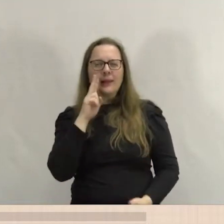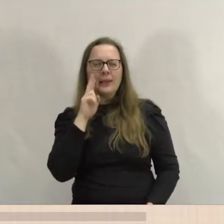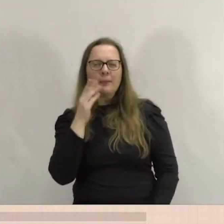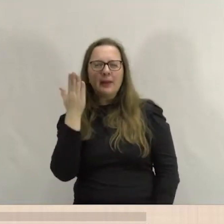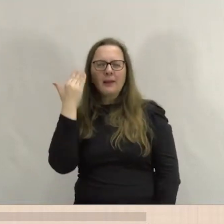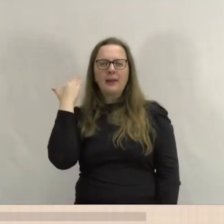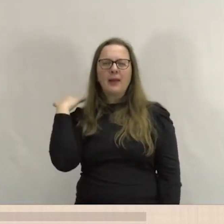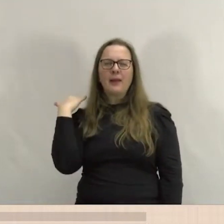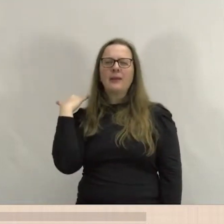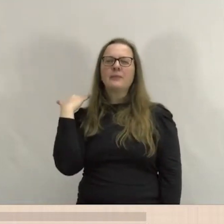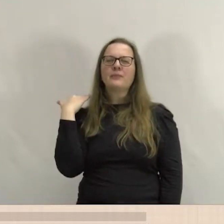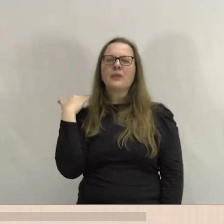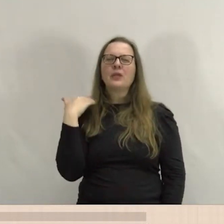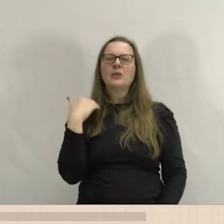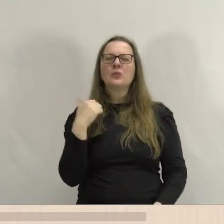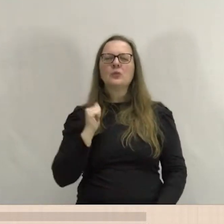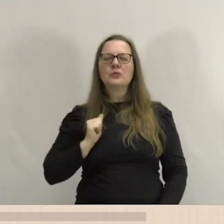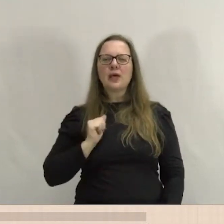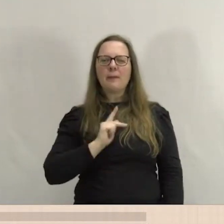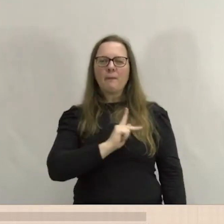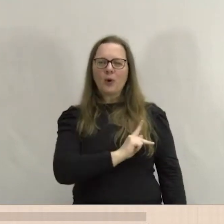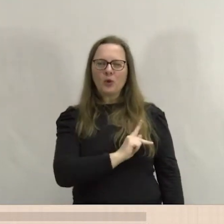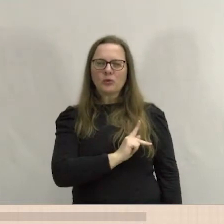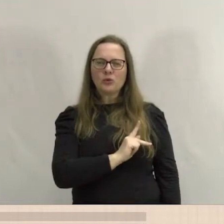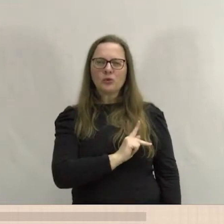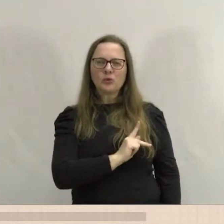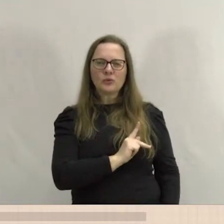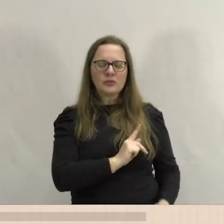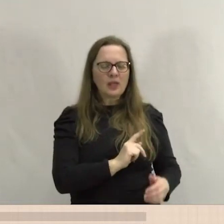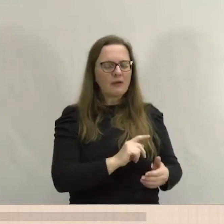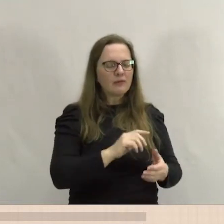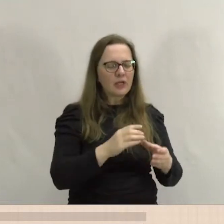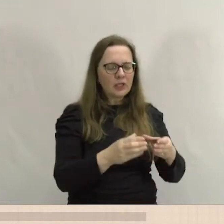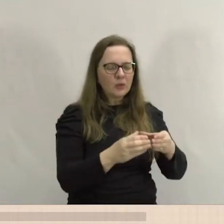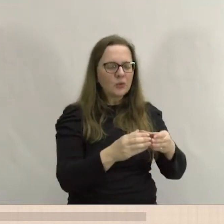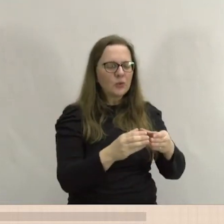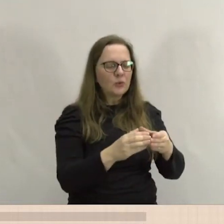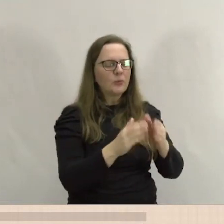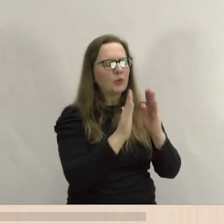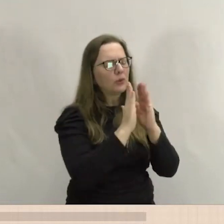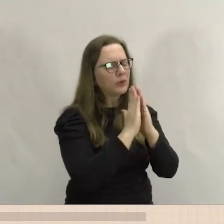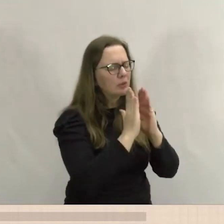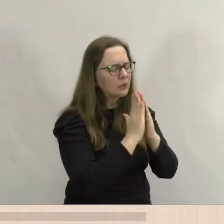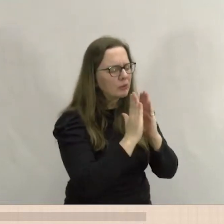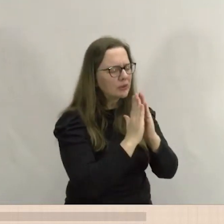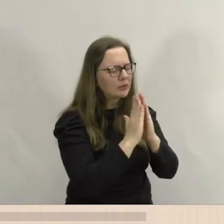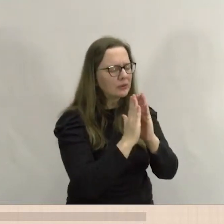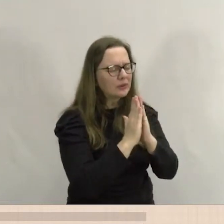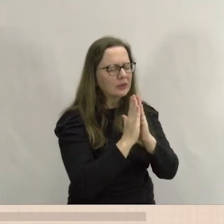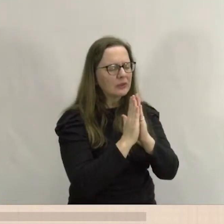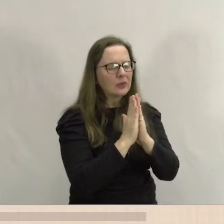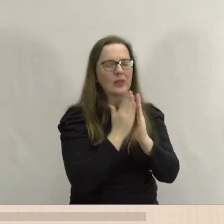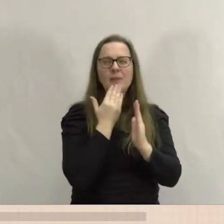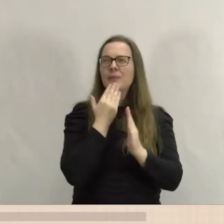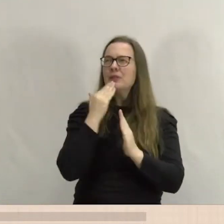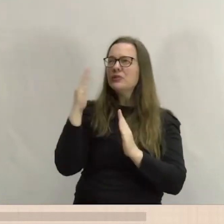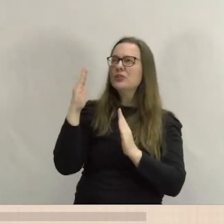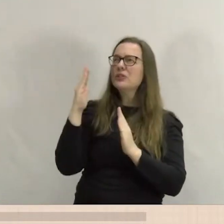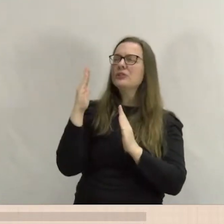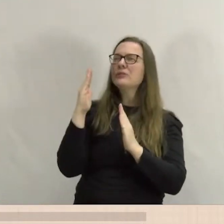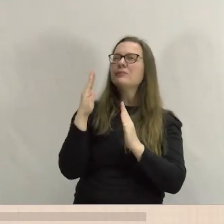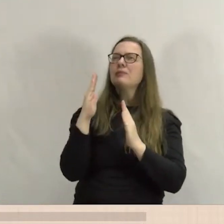o quê? Separai-me agora, Barnabé e a Saulo, para a obra que eu os